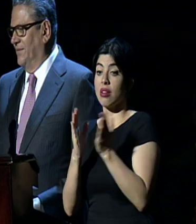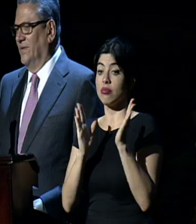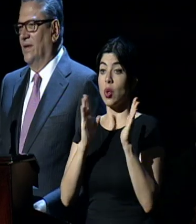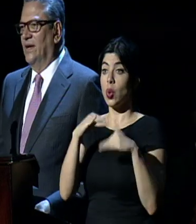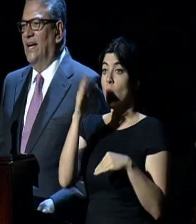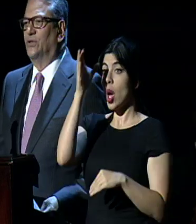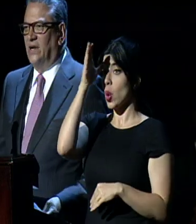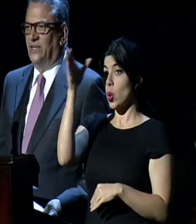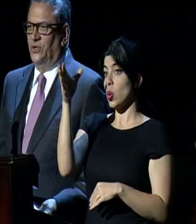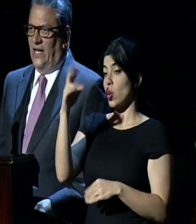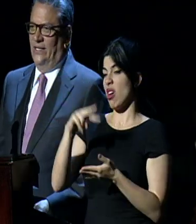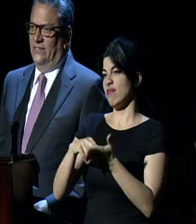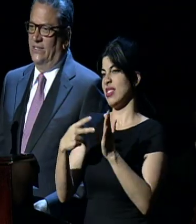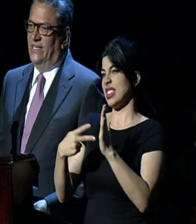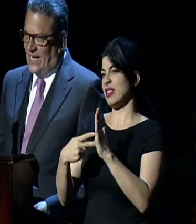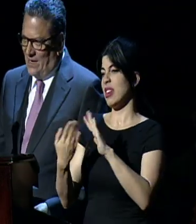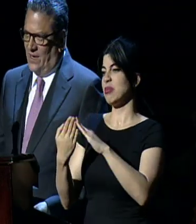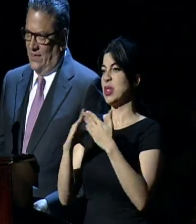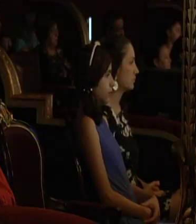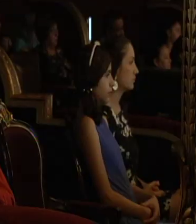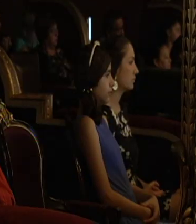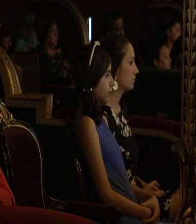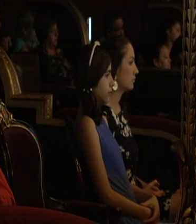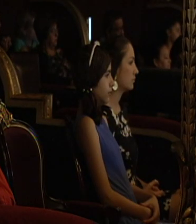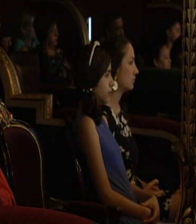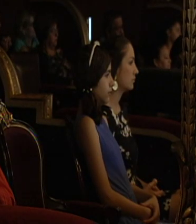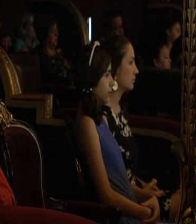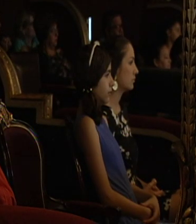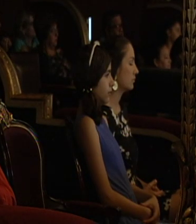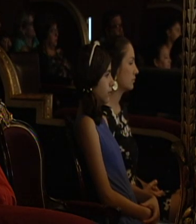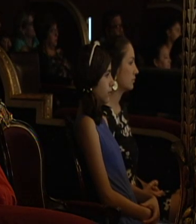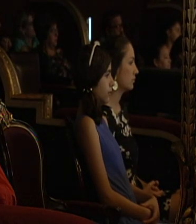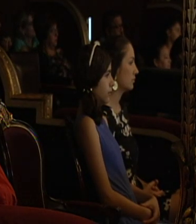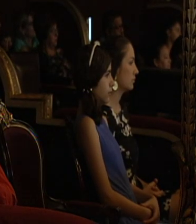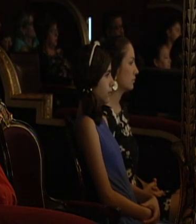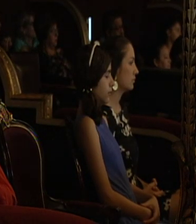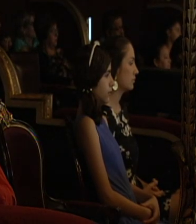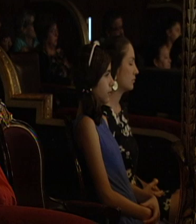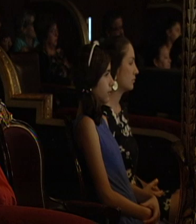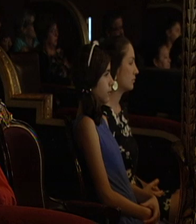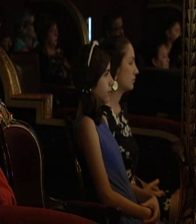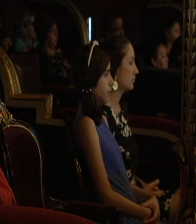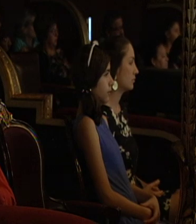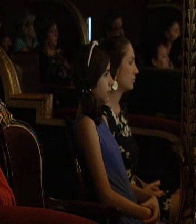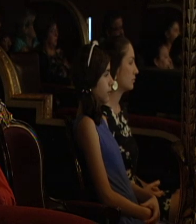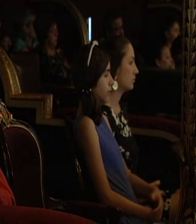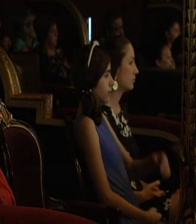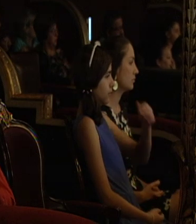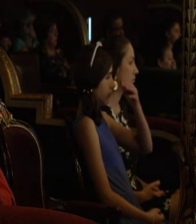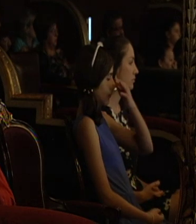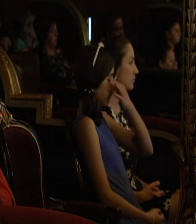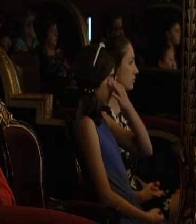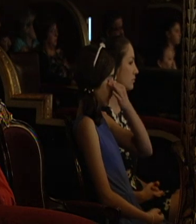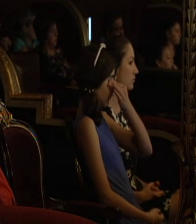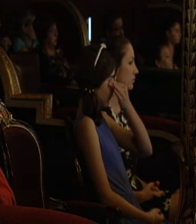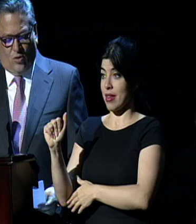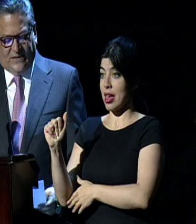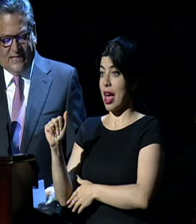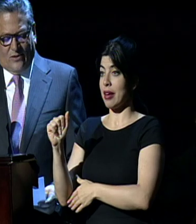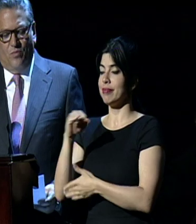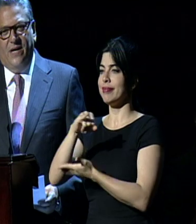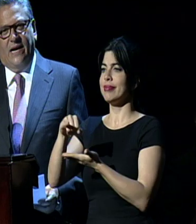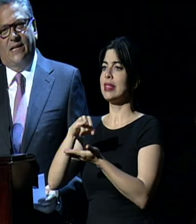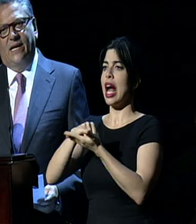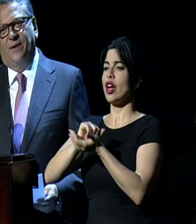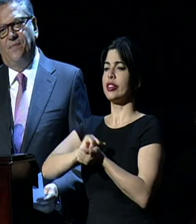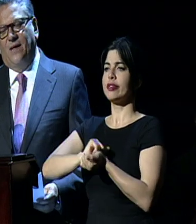cultura es una ciudad sin alma. Con su participación en el FIA, San José